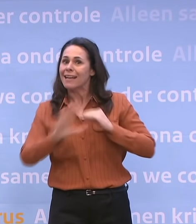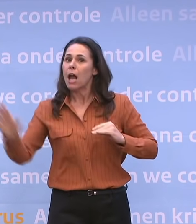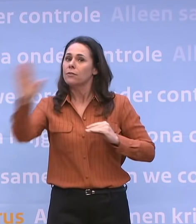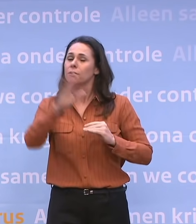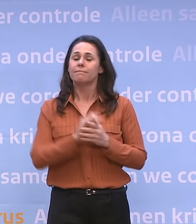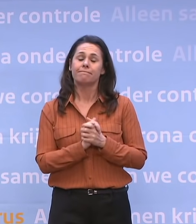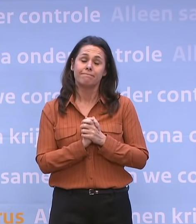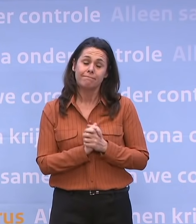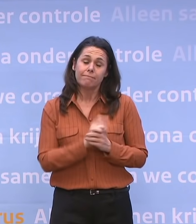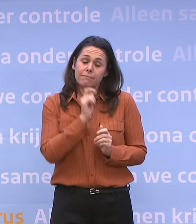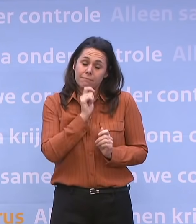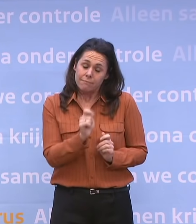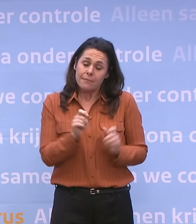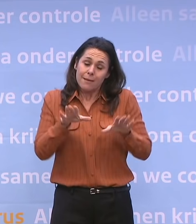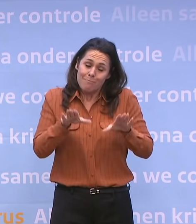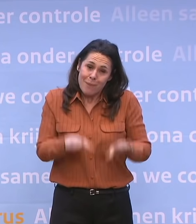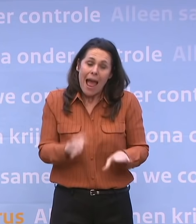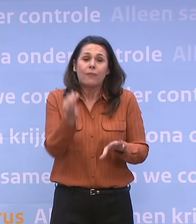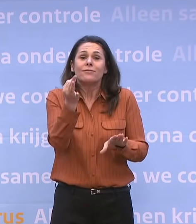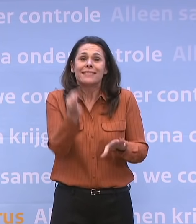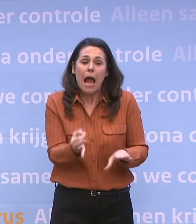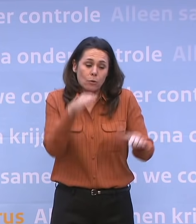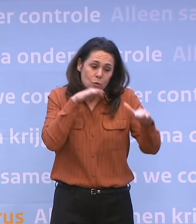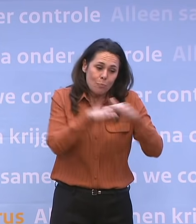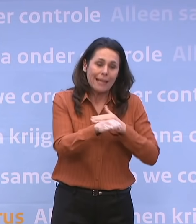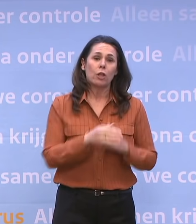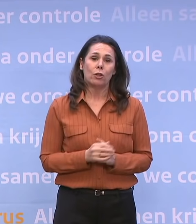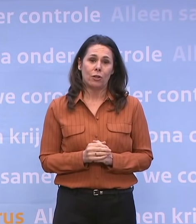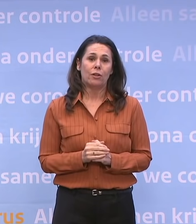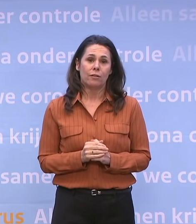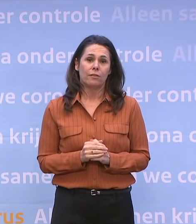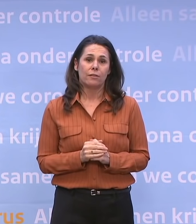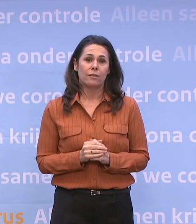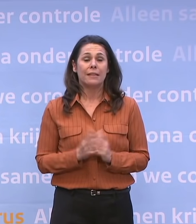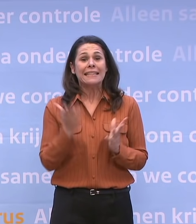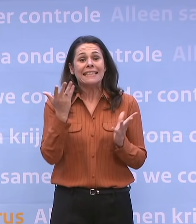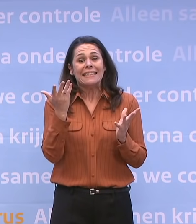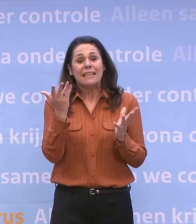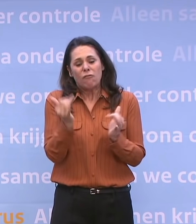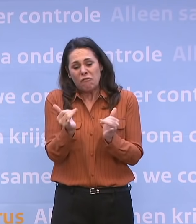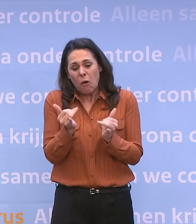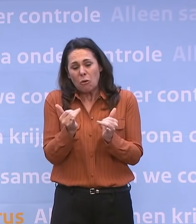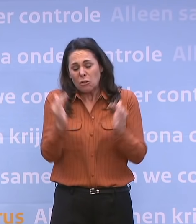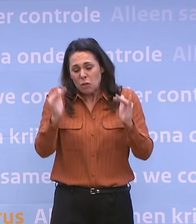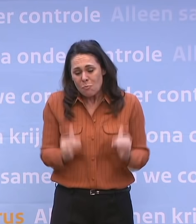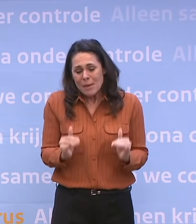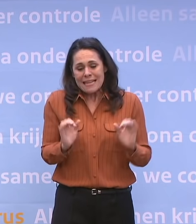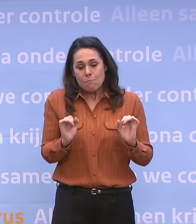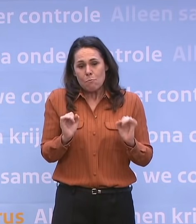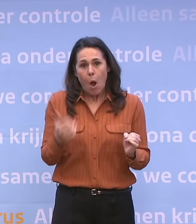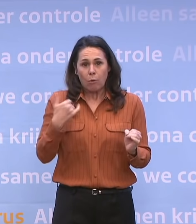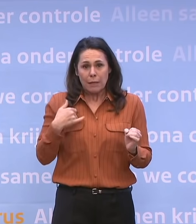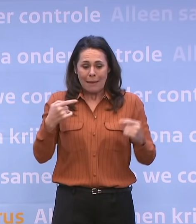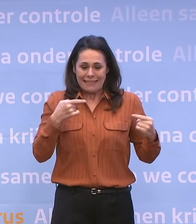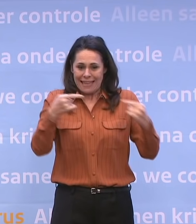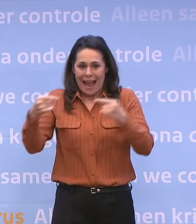devies is en blijft: blijf zoveel mogelijk binnen. We willen het liefst dat zo min mogelijk mensen door het land gaan